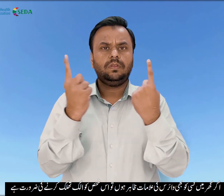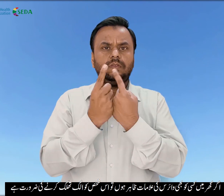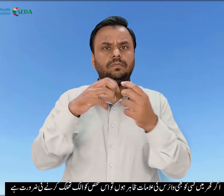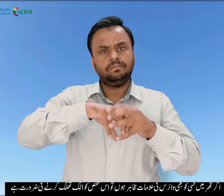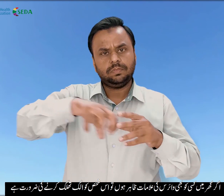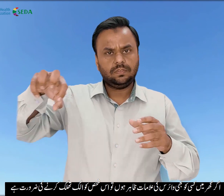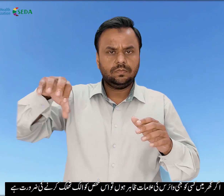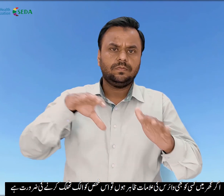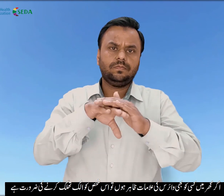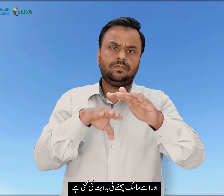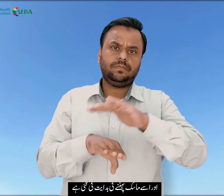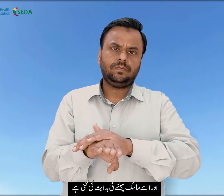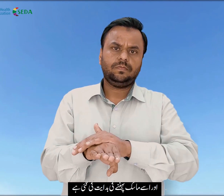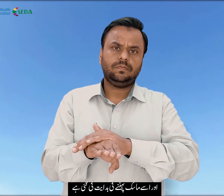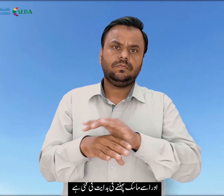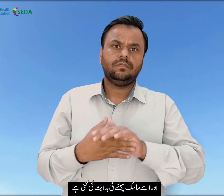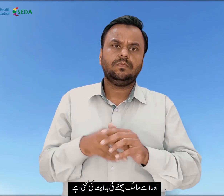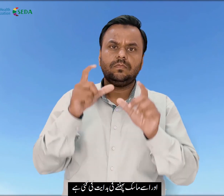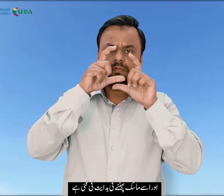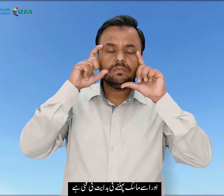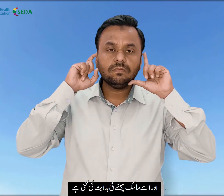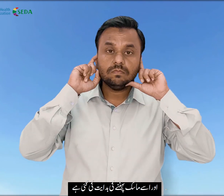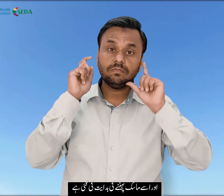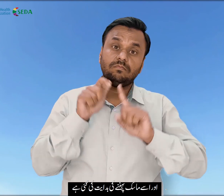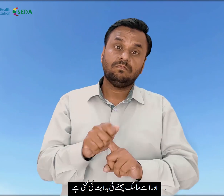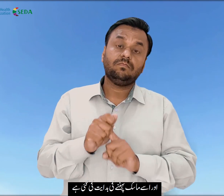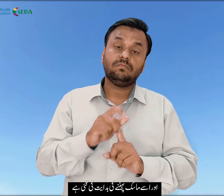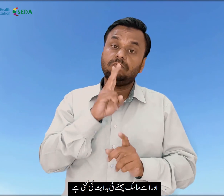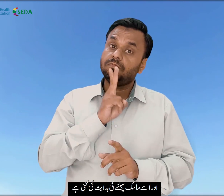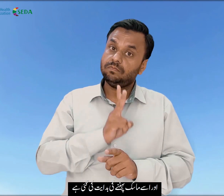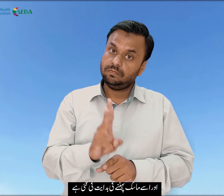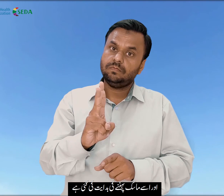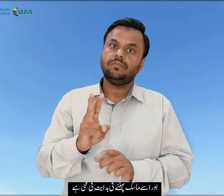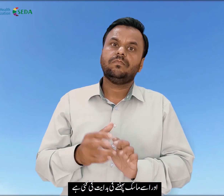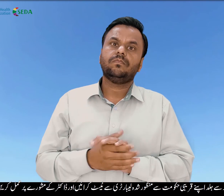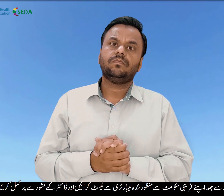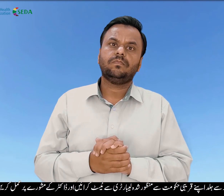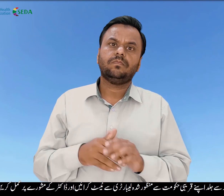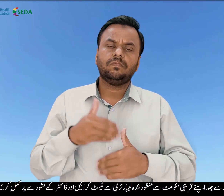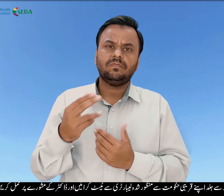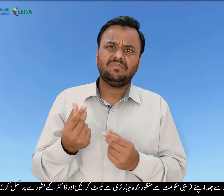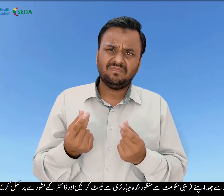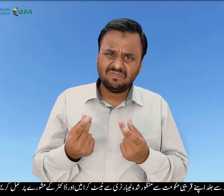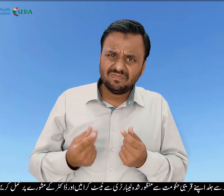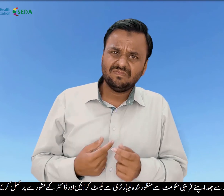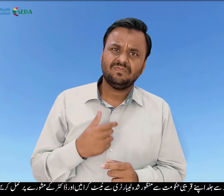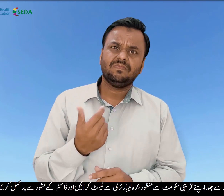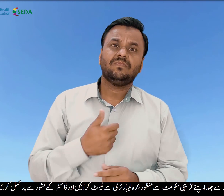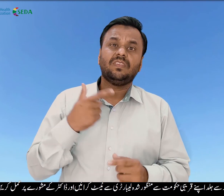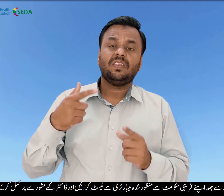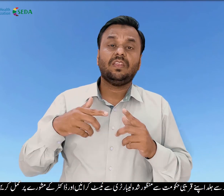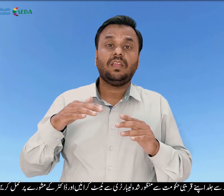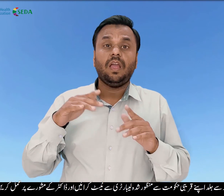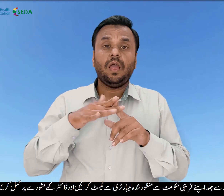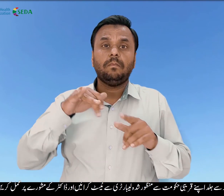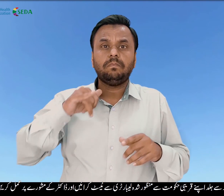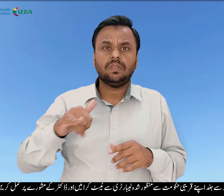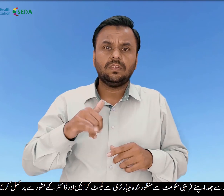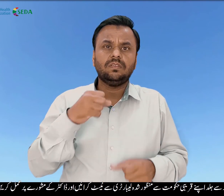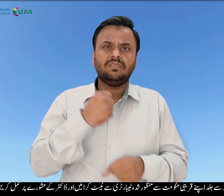ہے اور اسے ماسک پہننے کی ہدایت کی گئی ہے، اور جلد سے جلد اپنے قریبی حکومت سے منظور